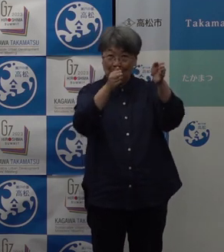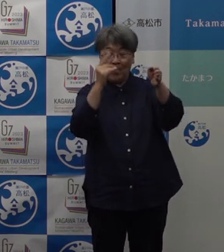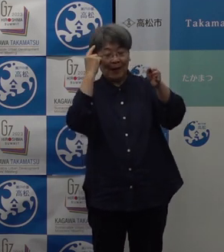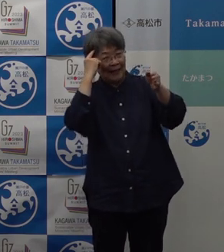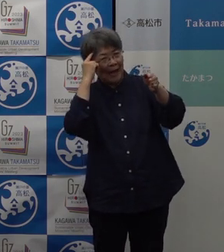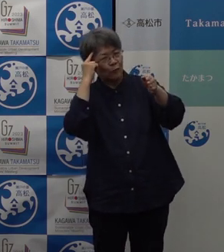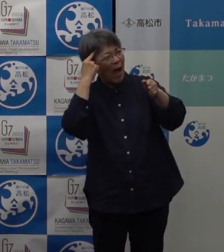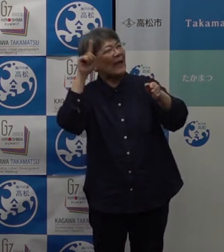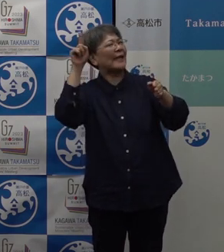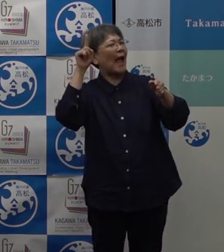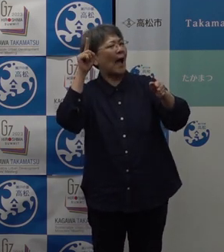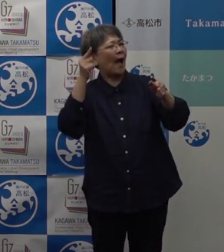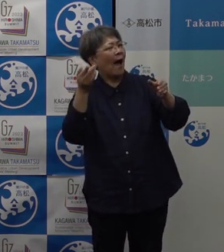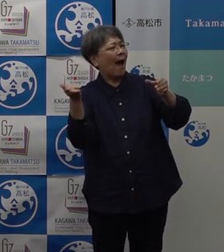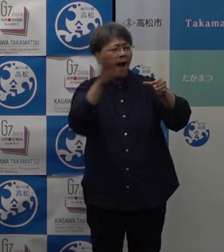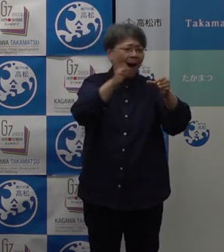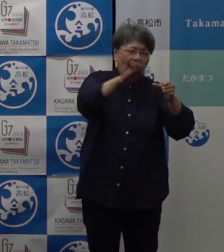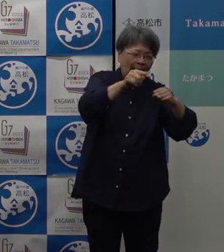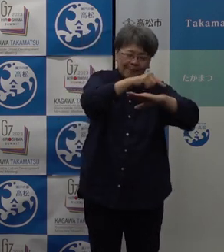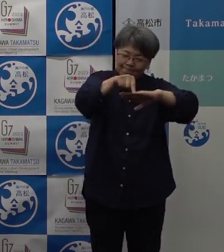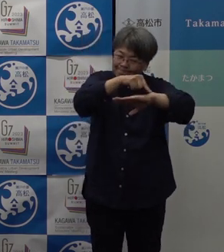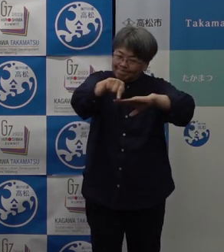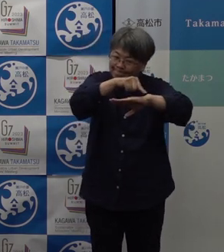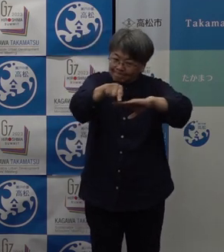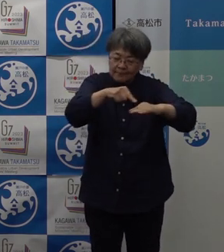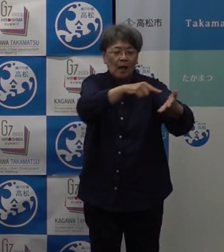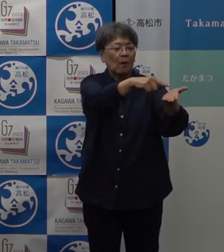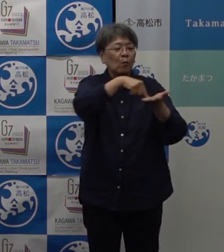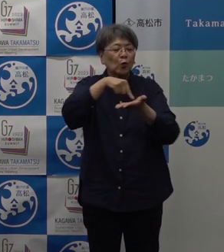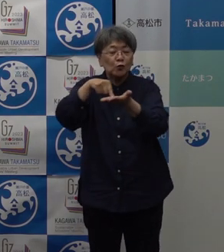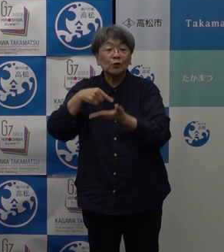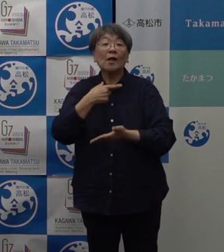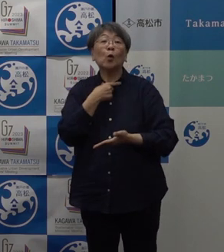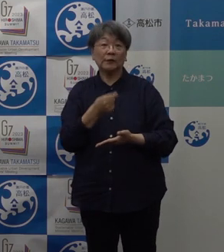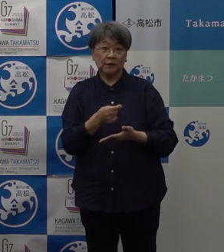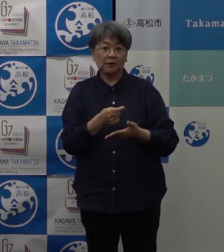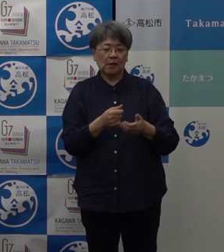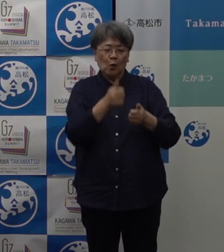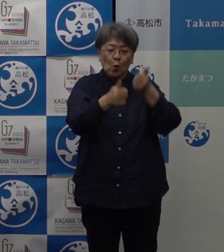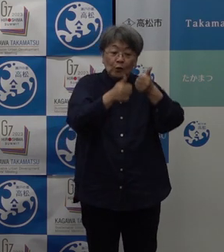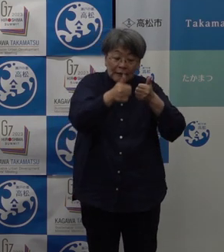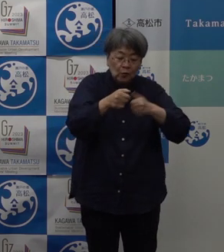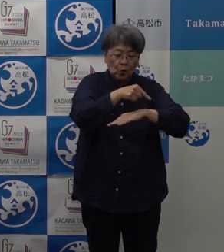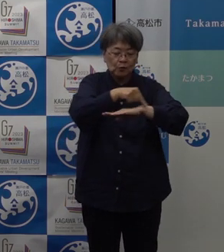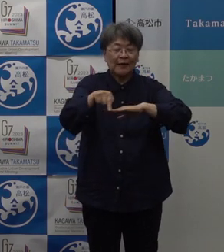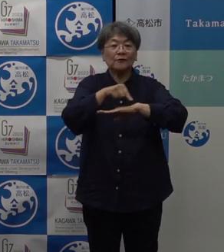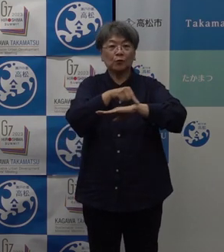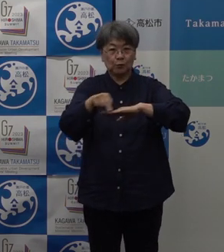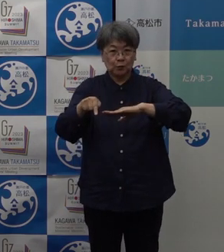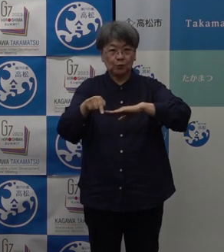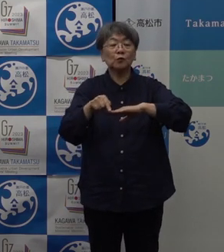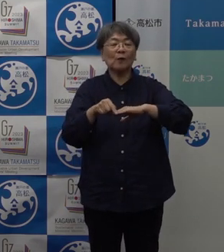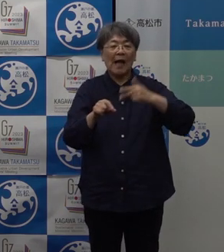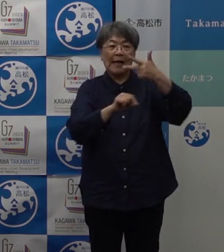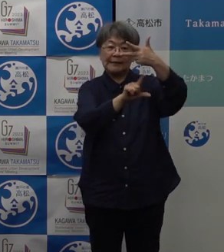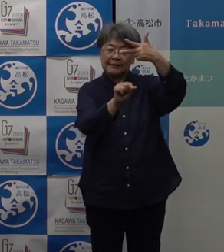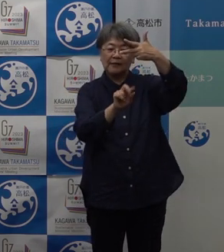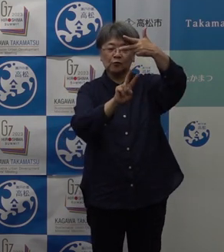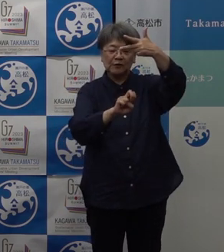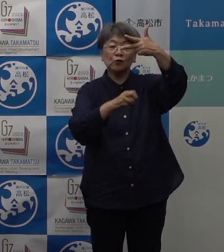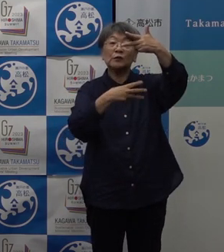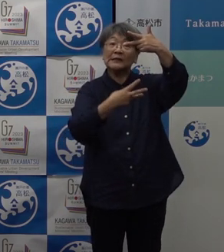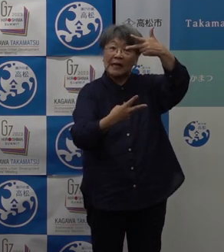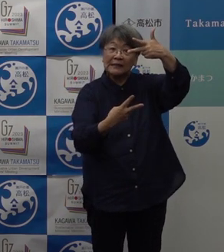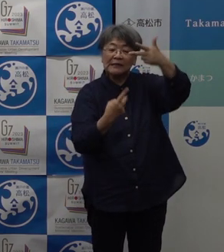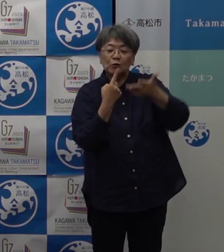ただいて応募いただきたいというものでございます。コンテストのスケジュールでございますけれども、7月23